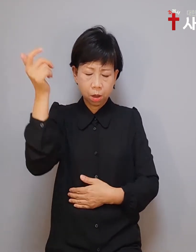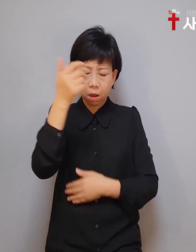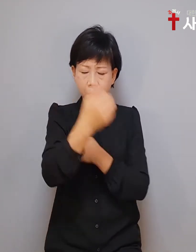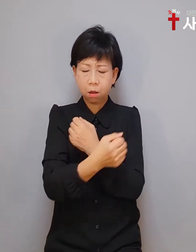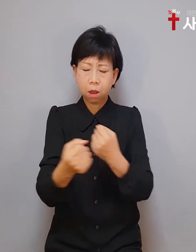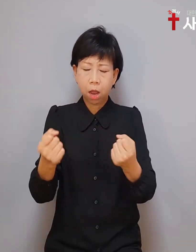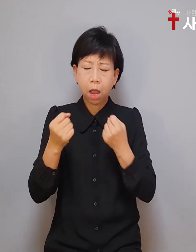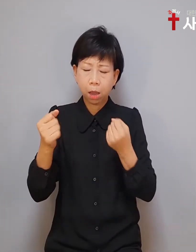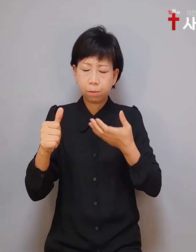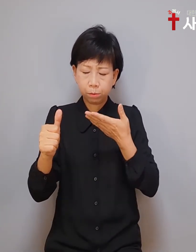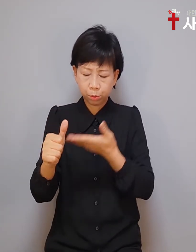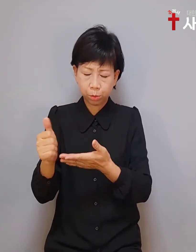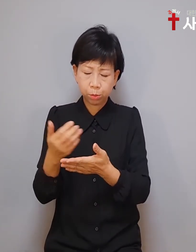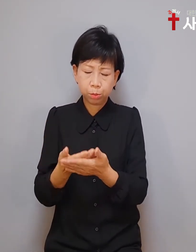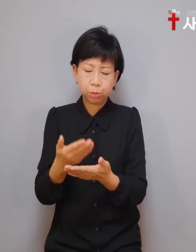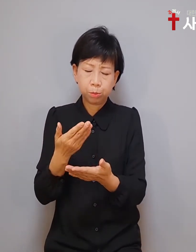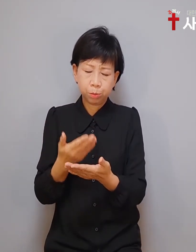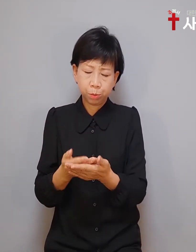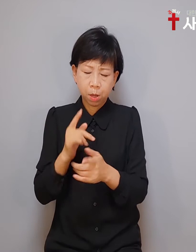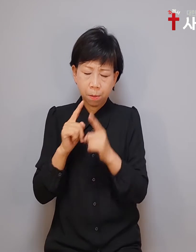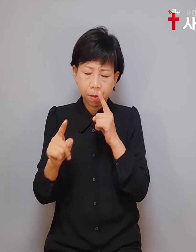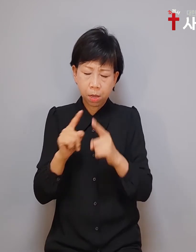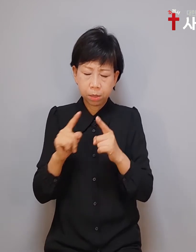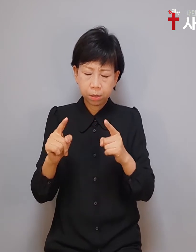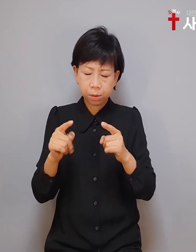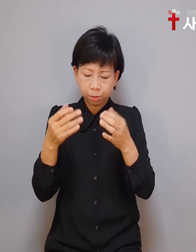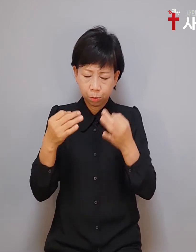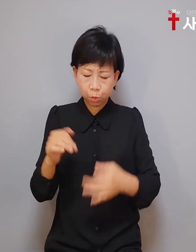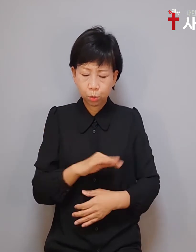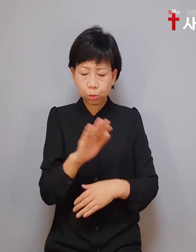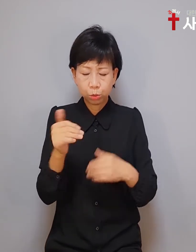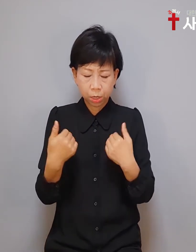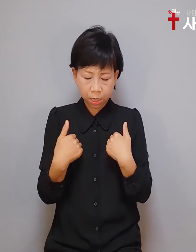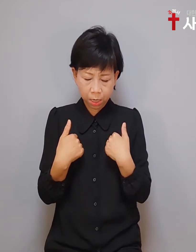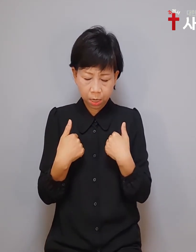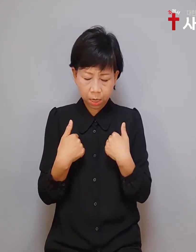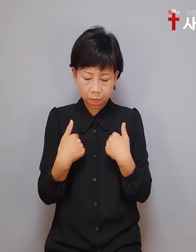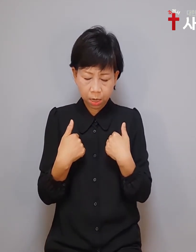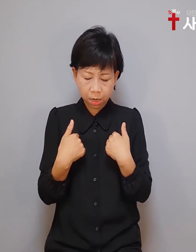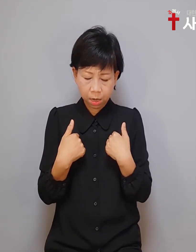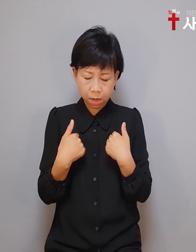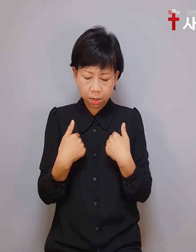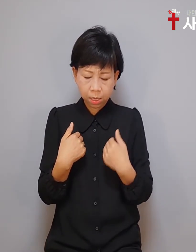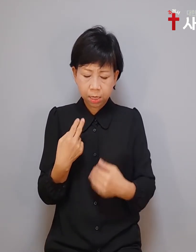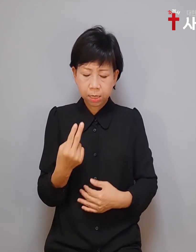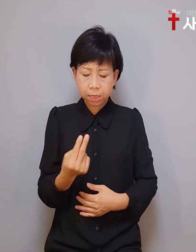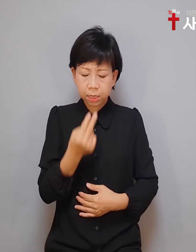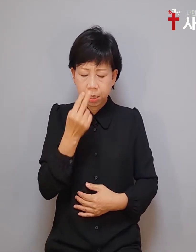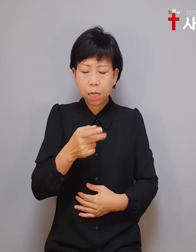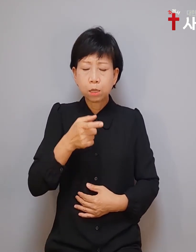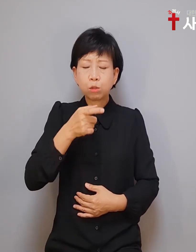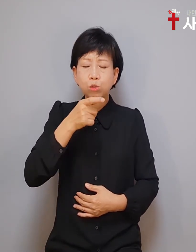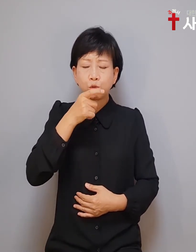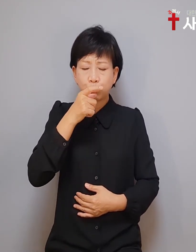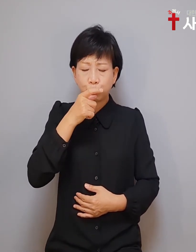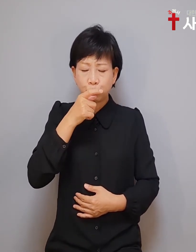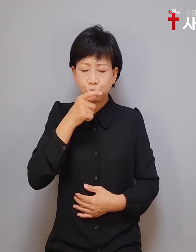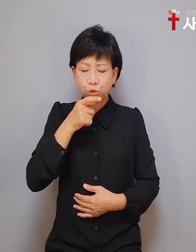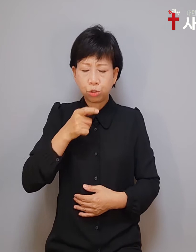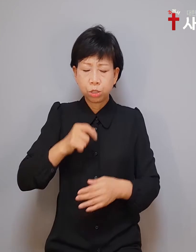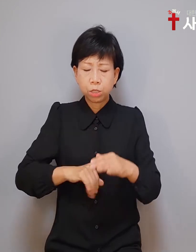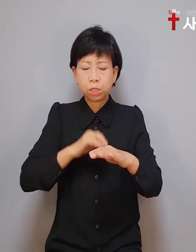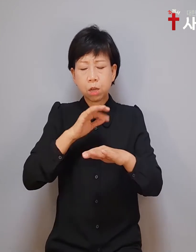강건함을 주시옵고 말씀을 듣는 우리 모두에게는 배에서 생수의 강이 흘러넘치는